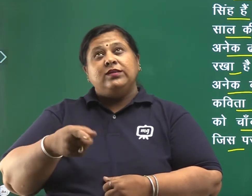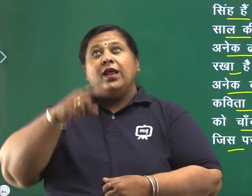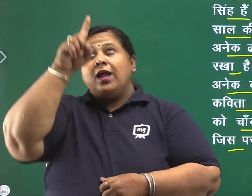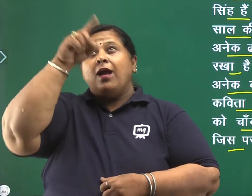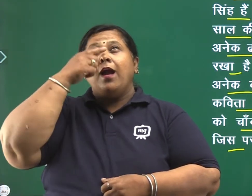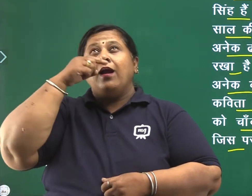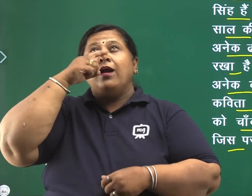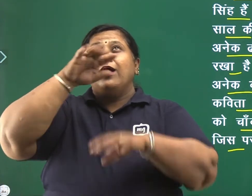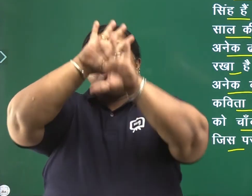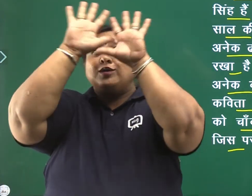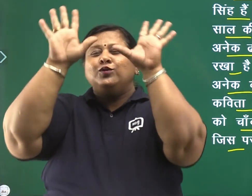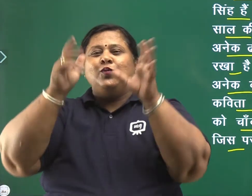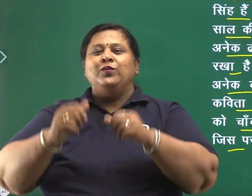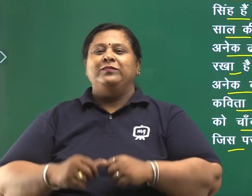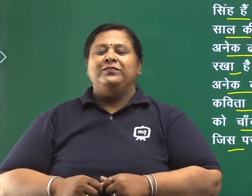को